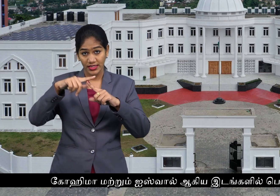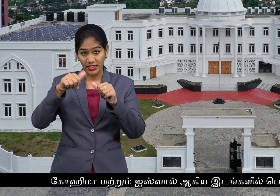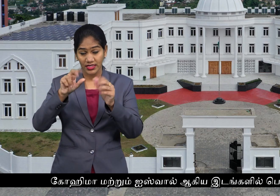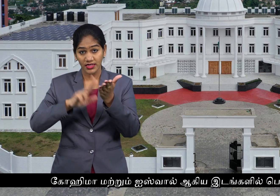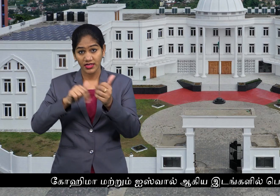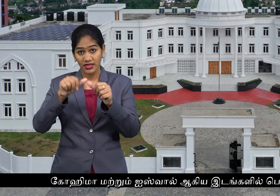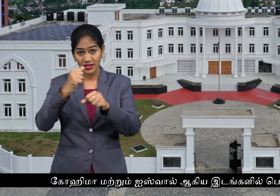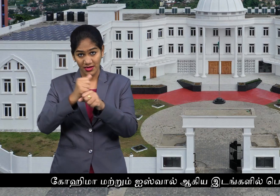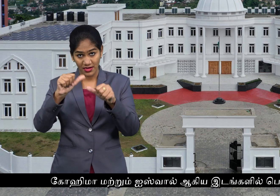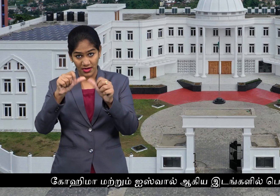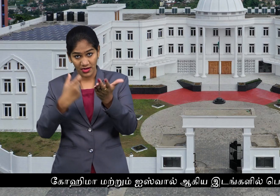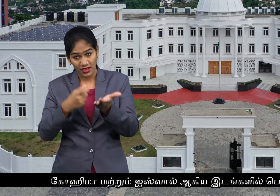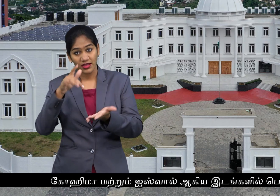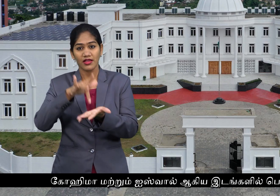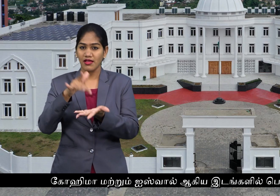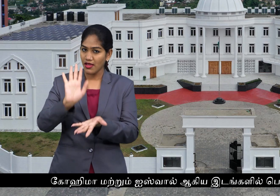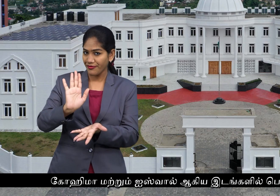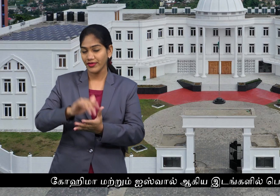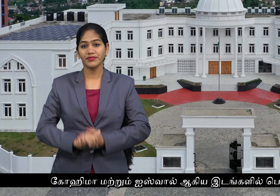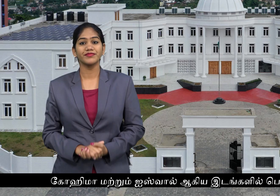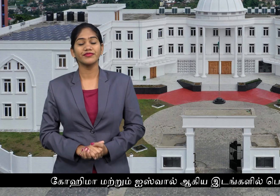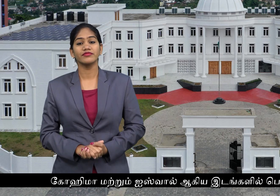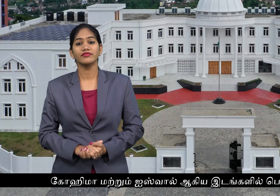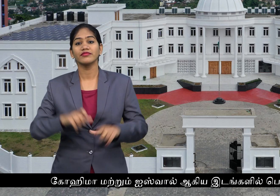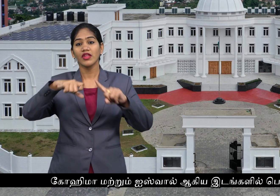ஐஸ்வால் ஆகிய இடங்களில் பெஞ்சுக்கள் உள்ளன.